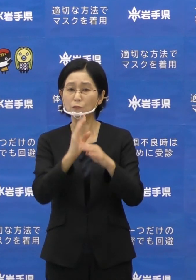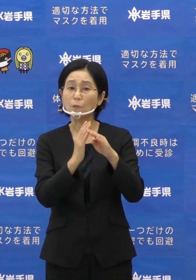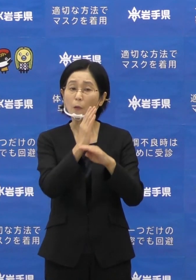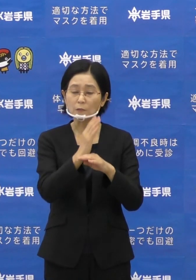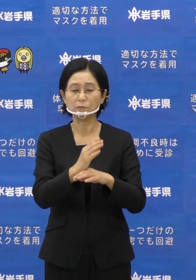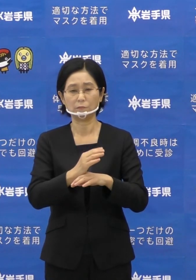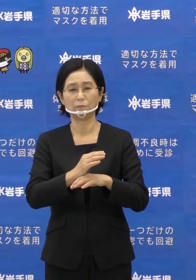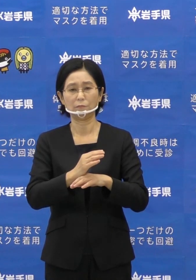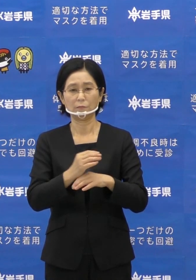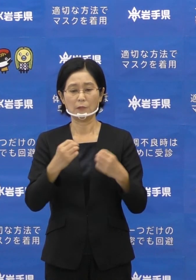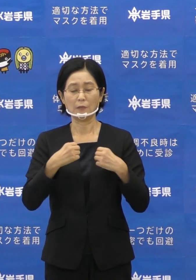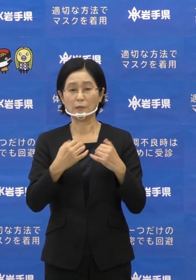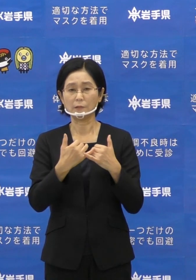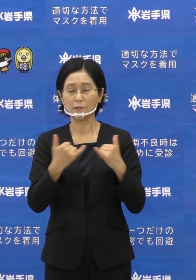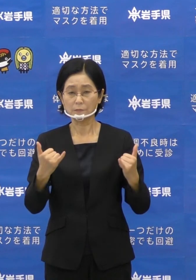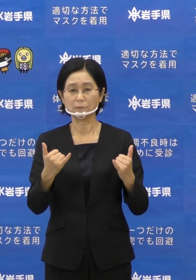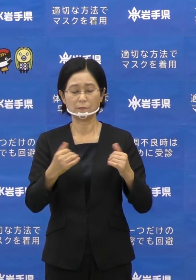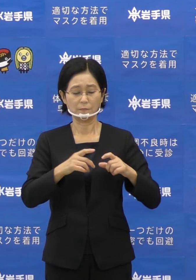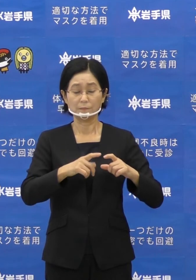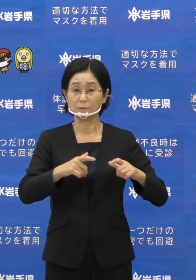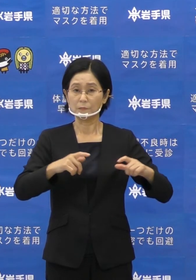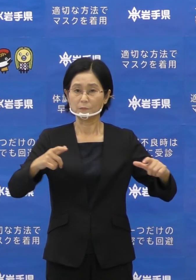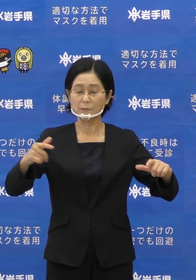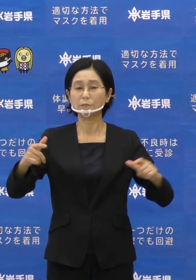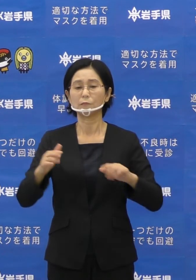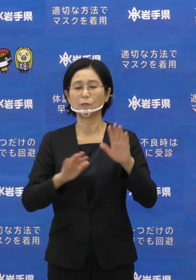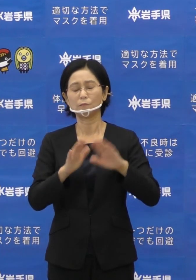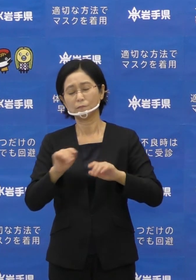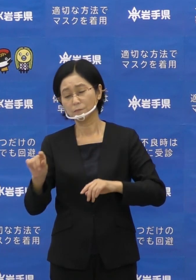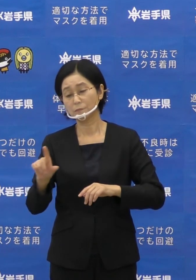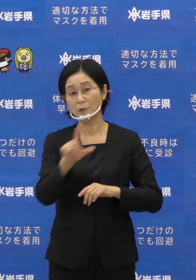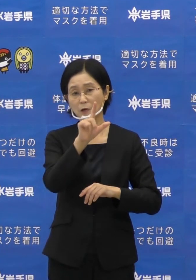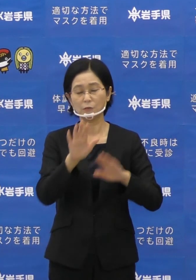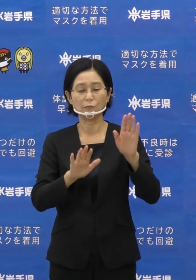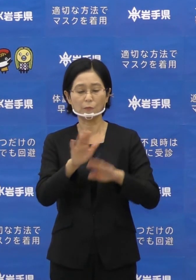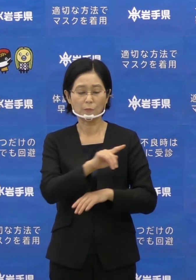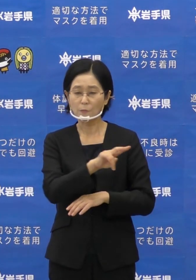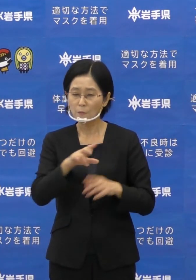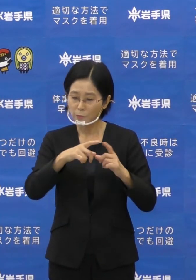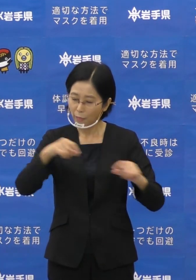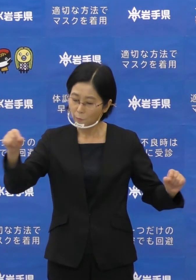増加傾向も見て取れますので、